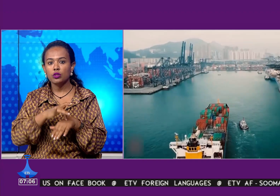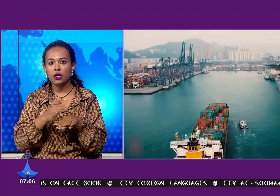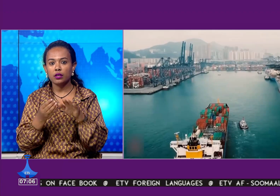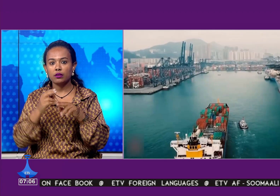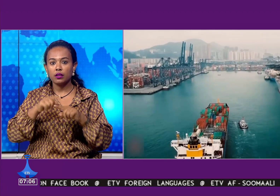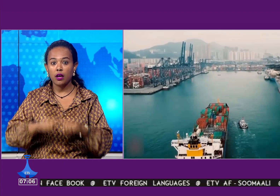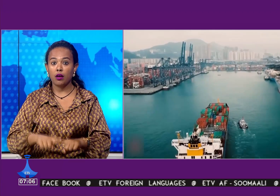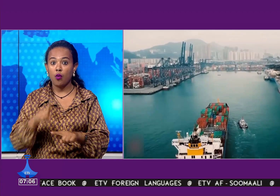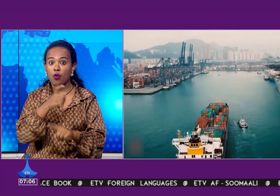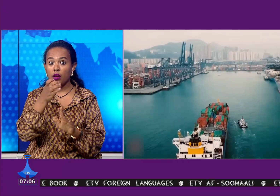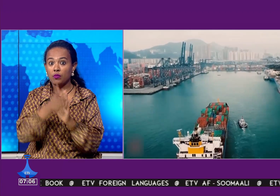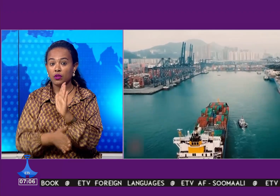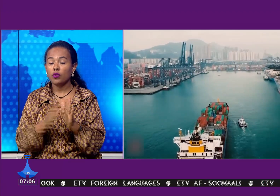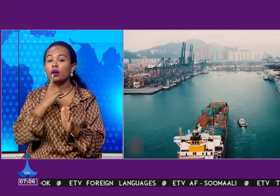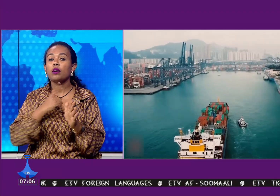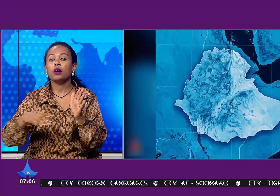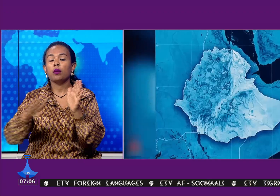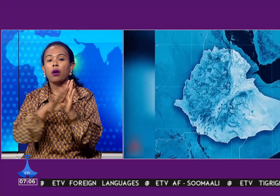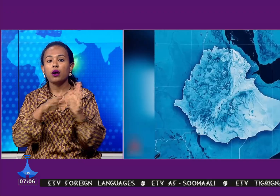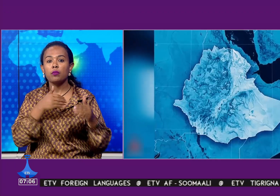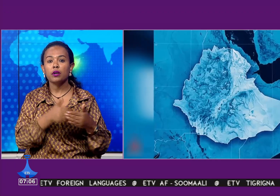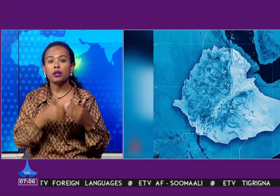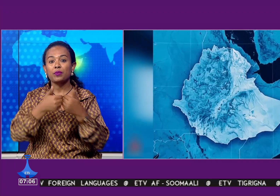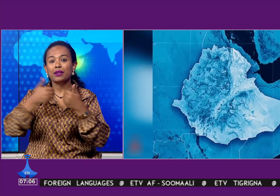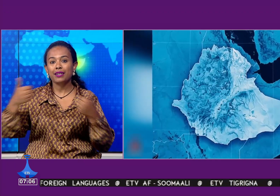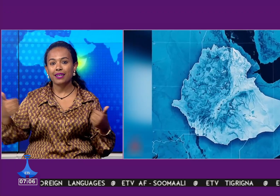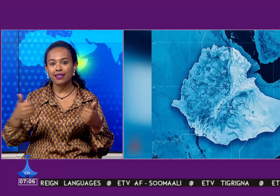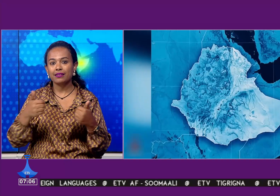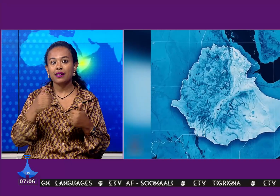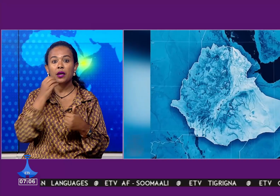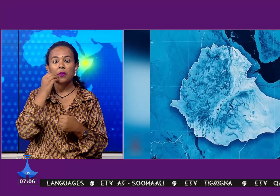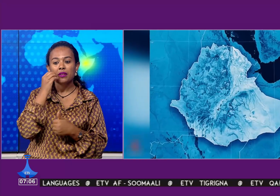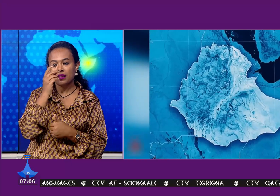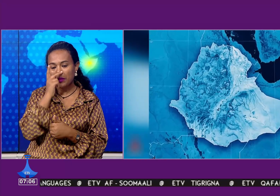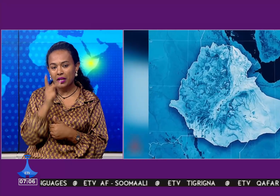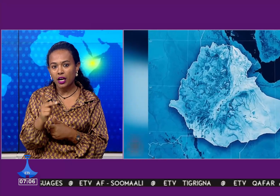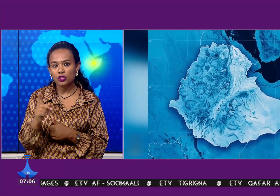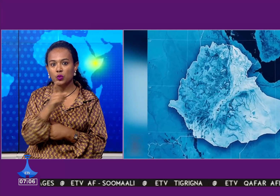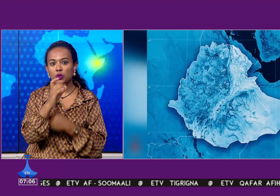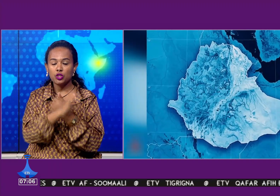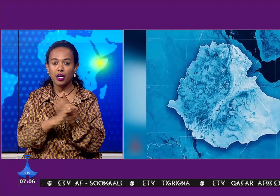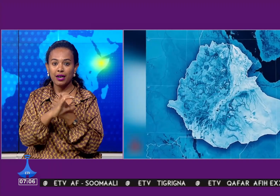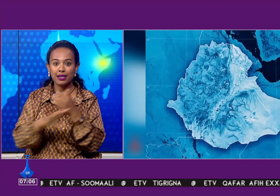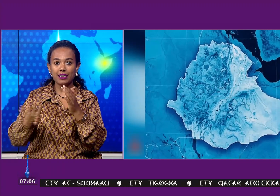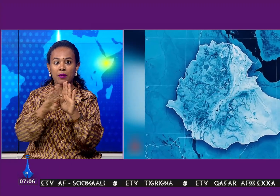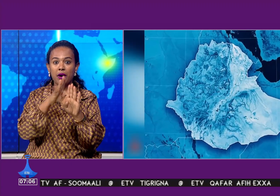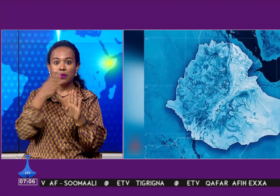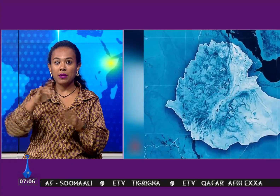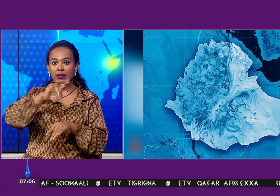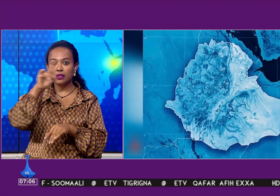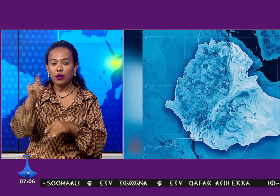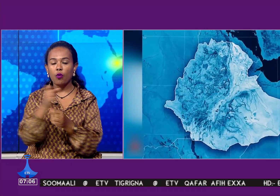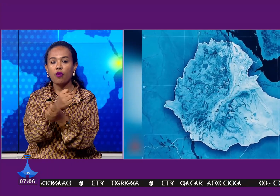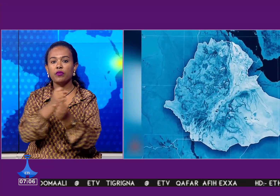ሆና የምትከውን ከቀይ ባህር በቅርብ ርቀት ላይ የበይ ተመልካች የሆነች ሀገር የባህር በር ጥያቄዋ